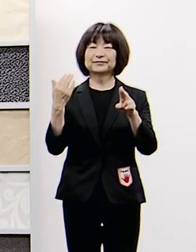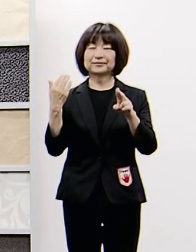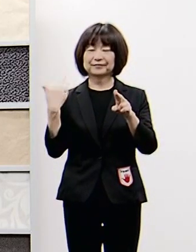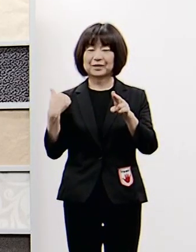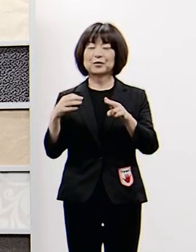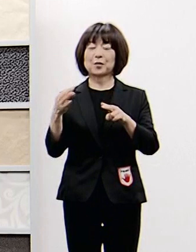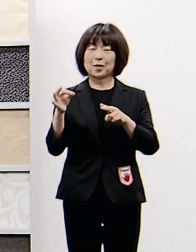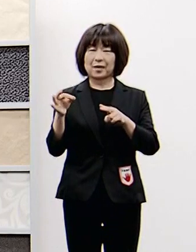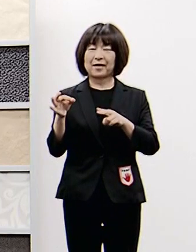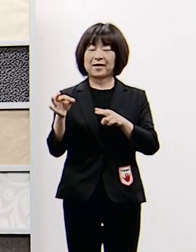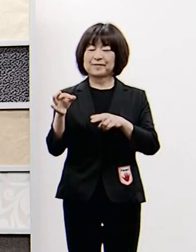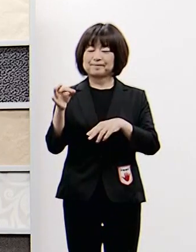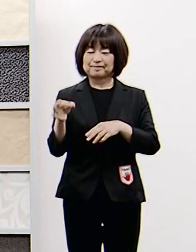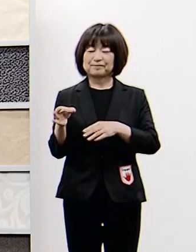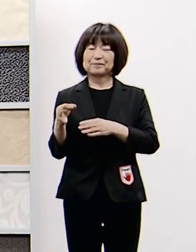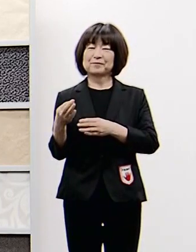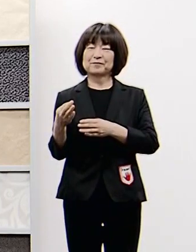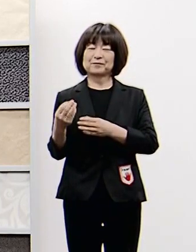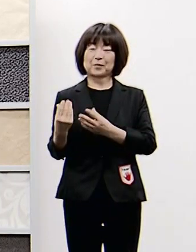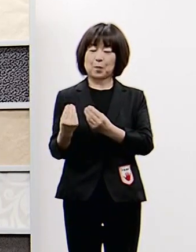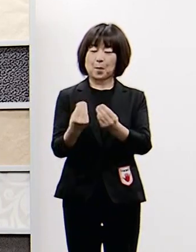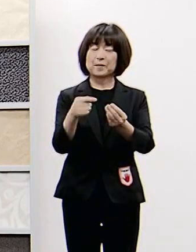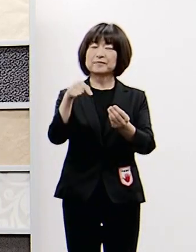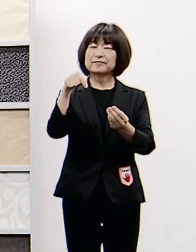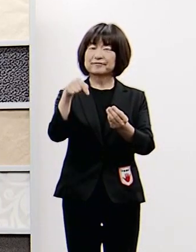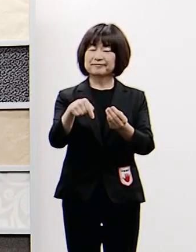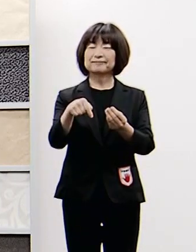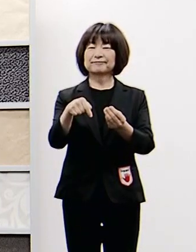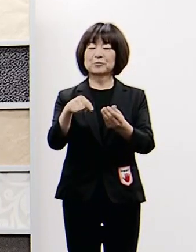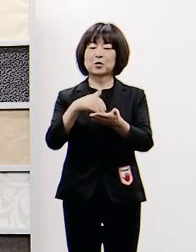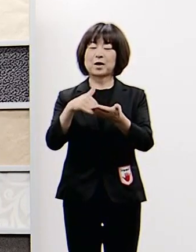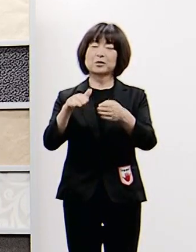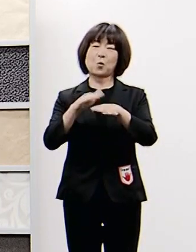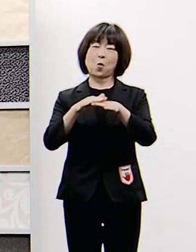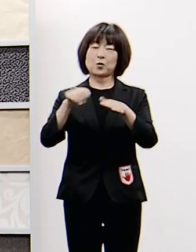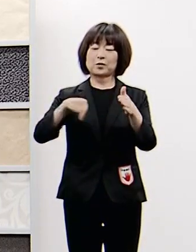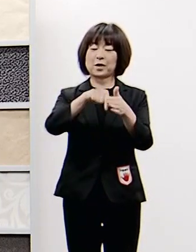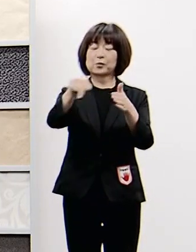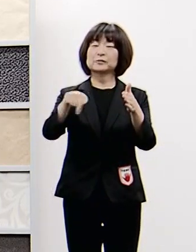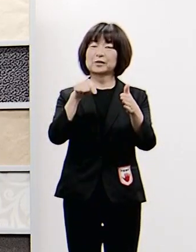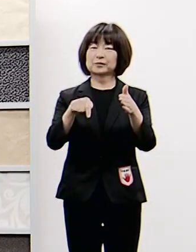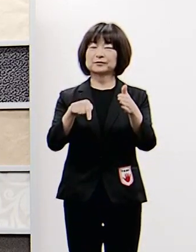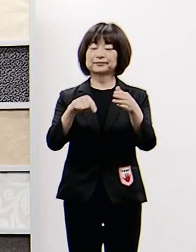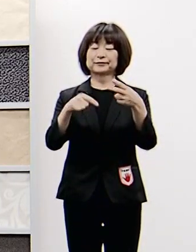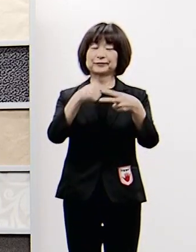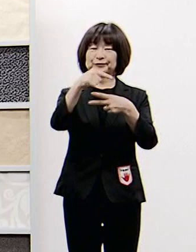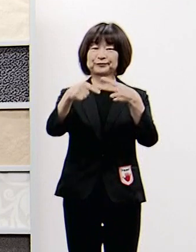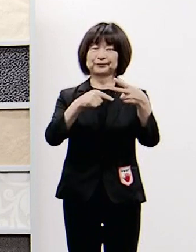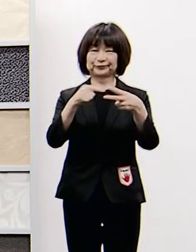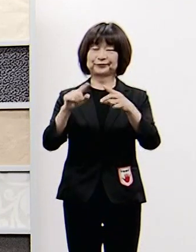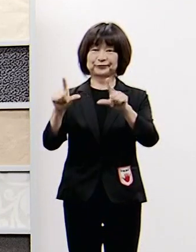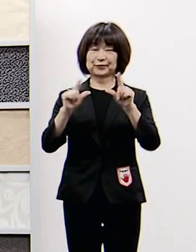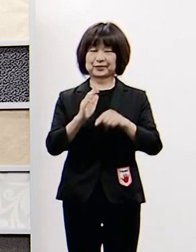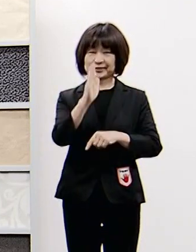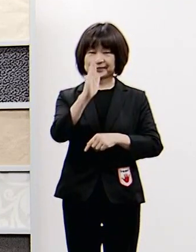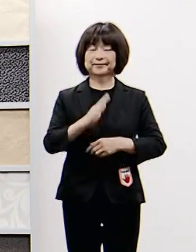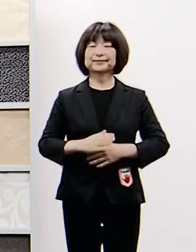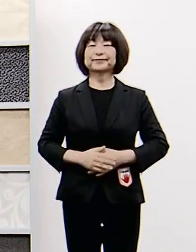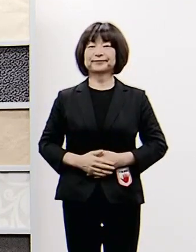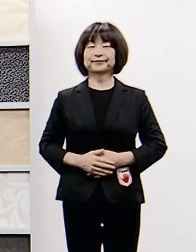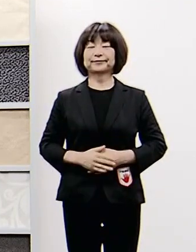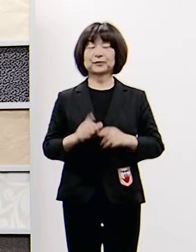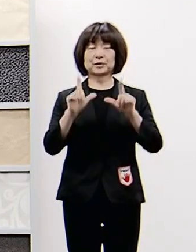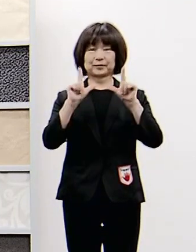継続賃料っていうのを前提だっていうことをおっしゃってますけれどもその辺の受け止めと今後の進め方を教えてください